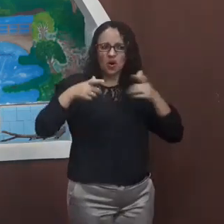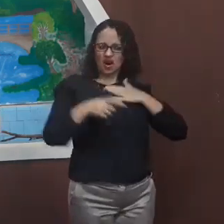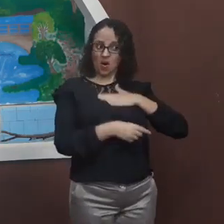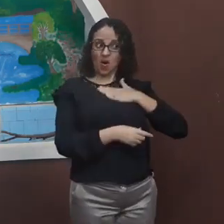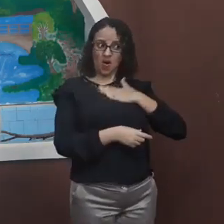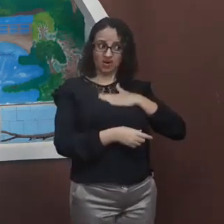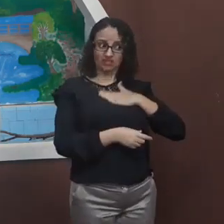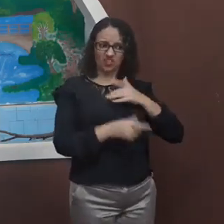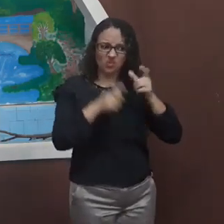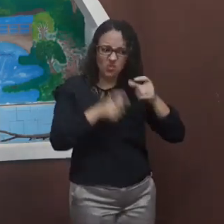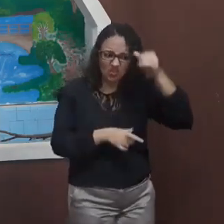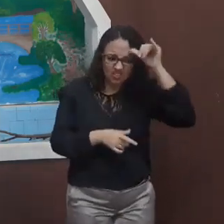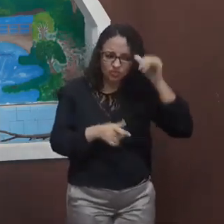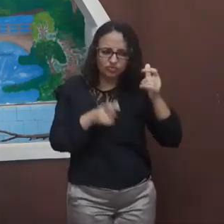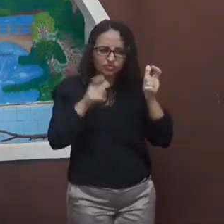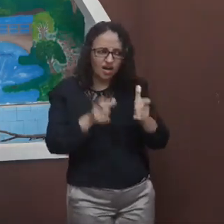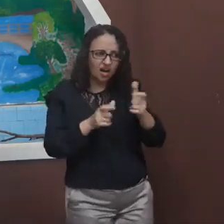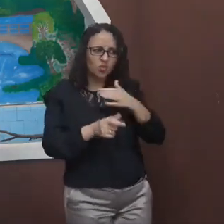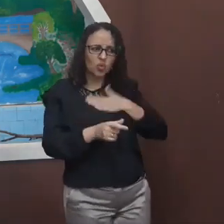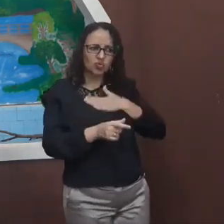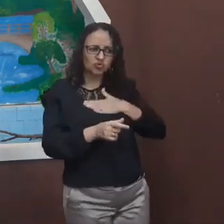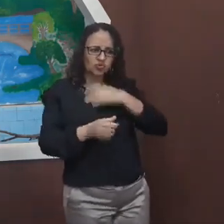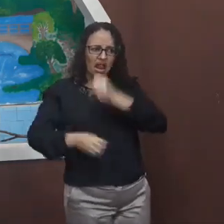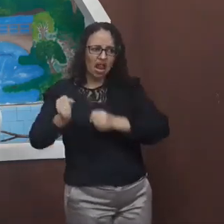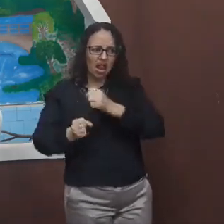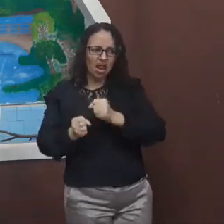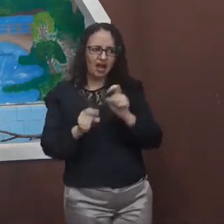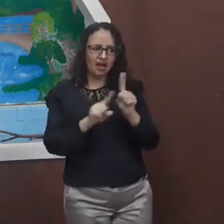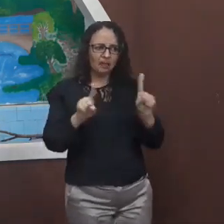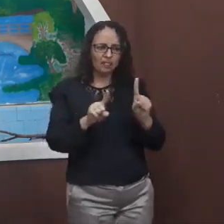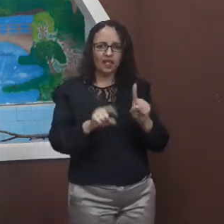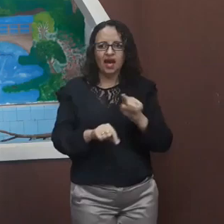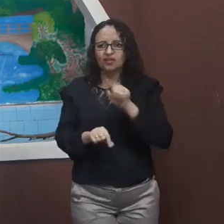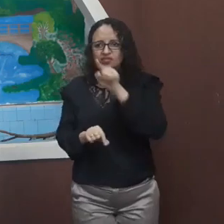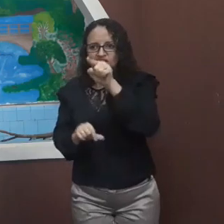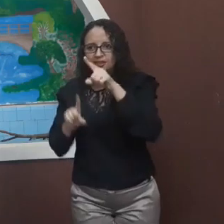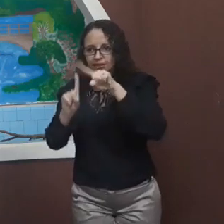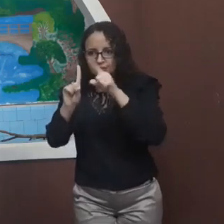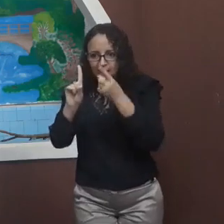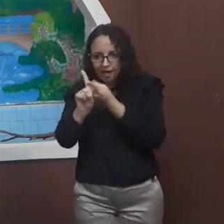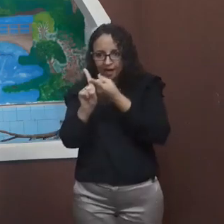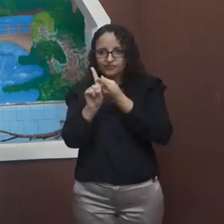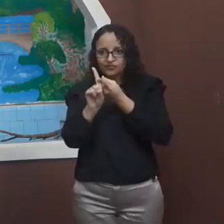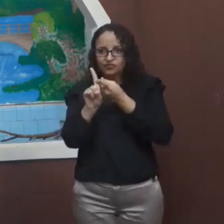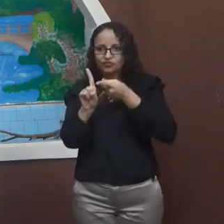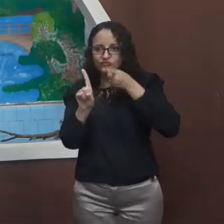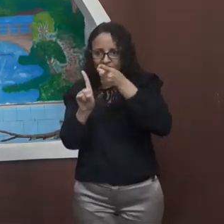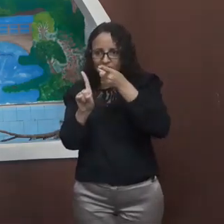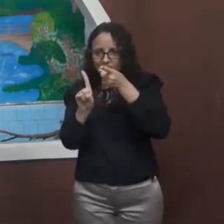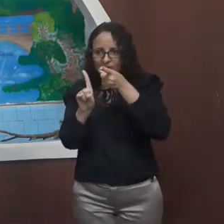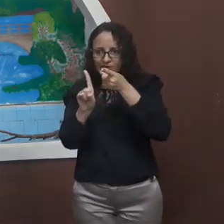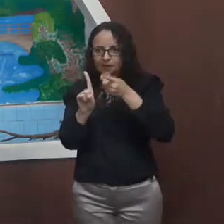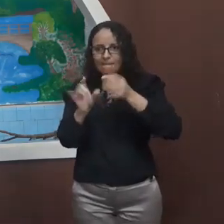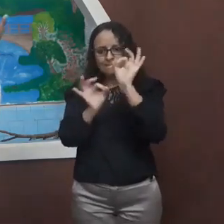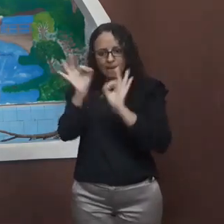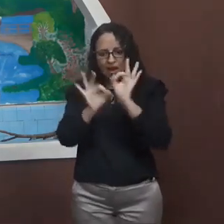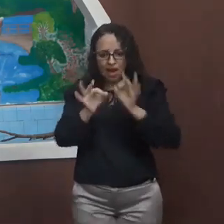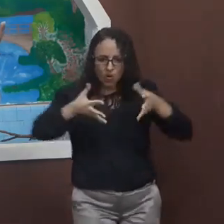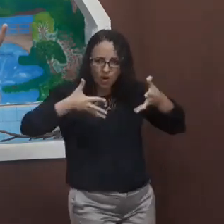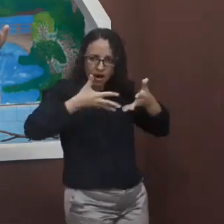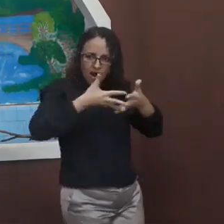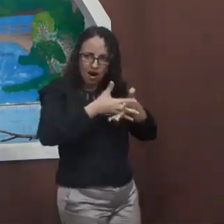agradável. Irmã Vanilda, você está preparando para o seu bebê ou para a sua bebê um curral para nascer? Não,